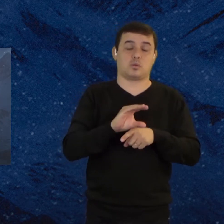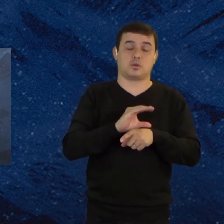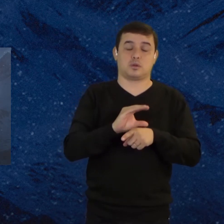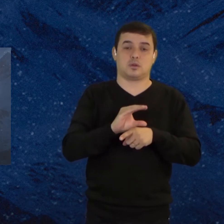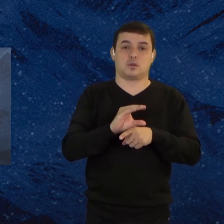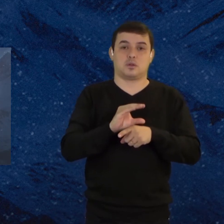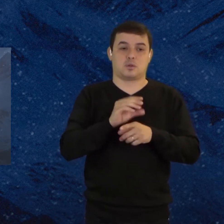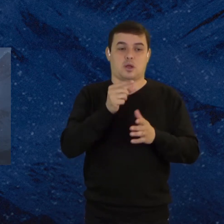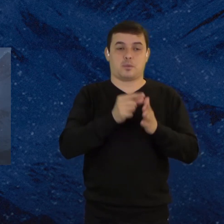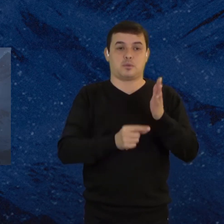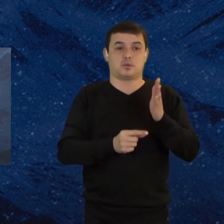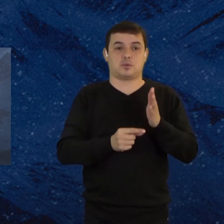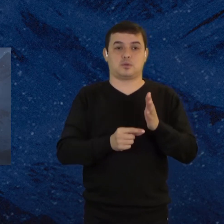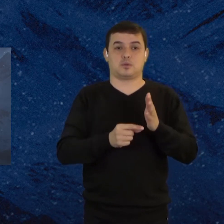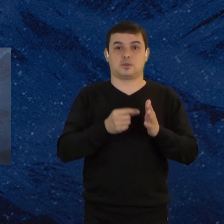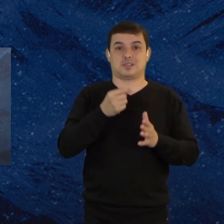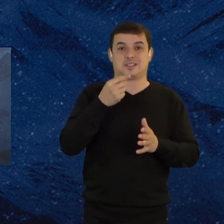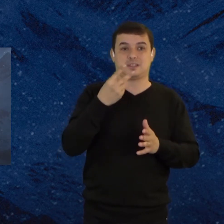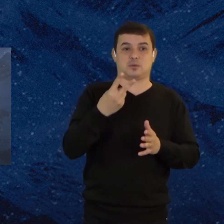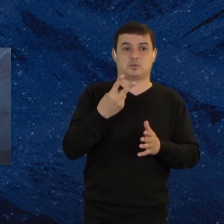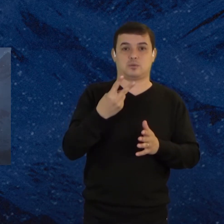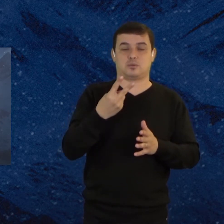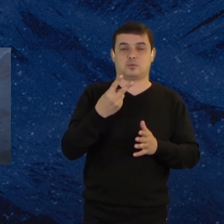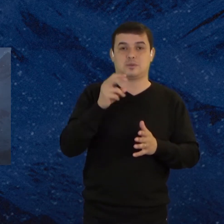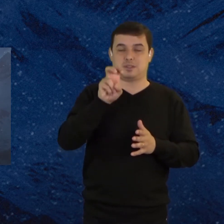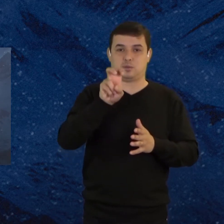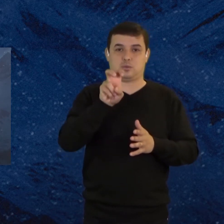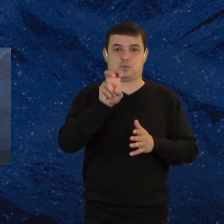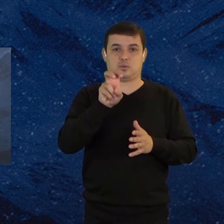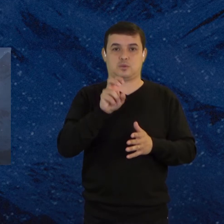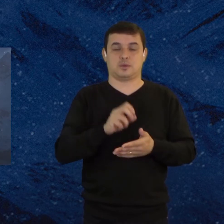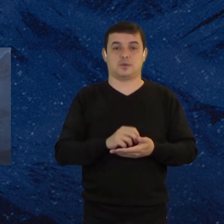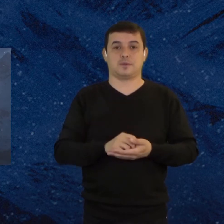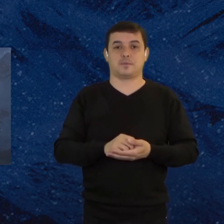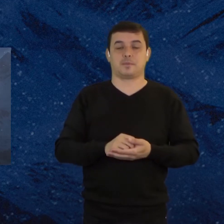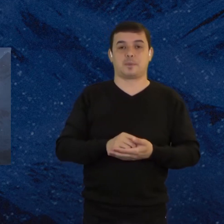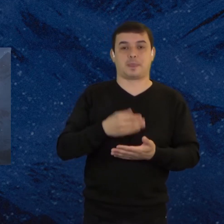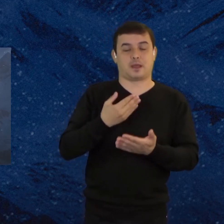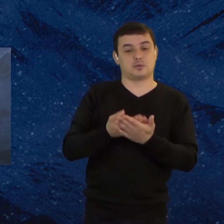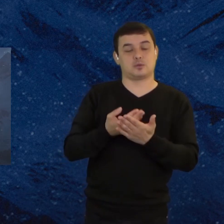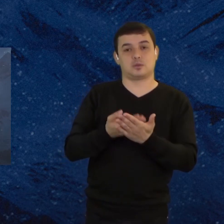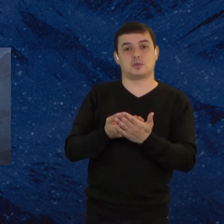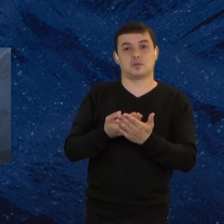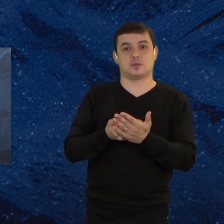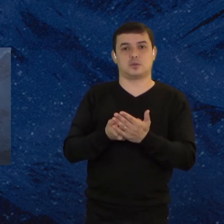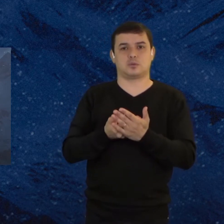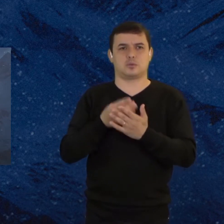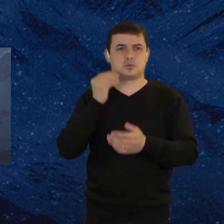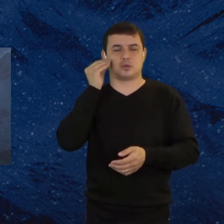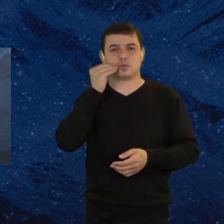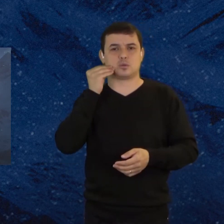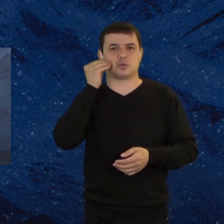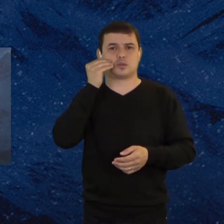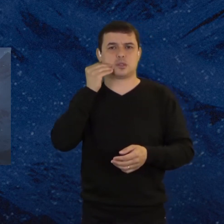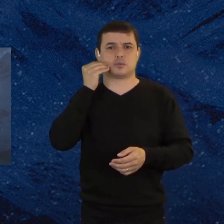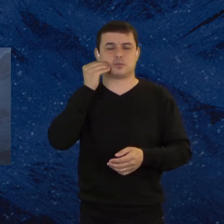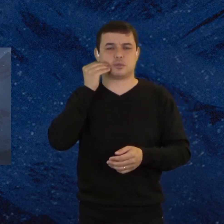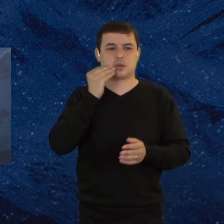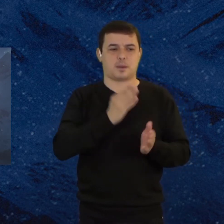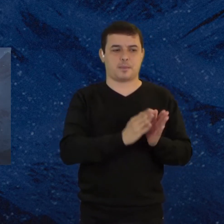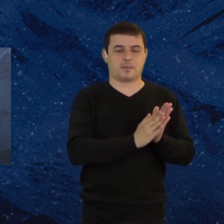capítulo 5, que foi um estudo que nós estamos fazendo, nós estamos desfrutando ainda dessa